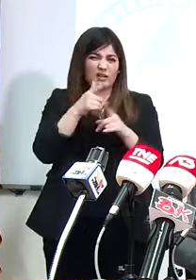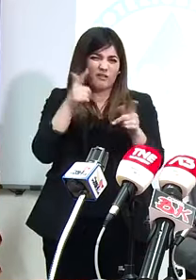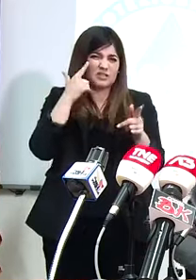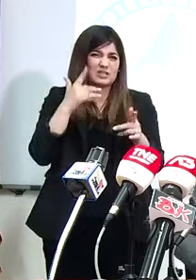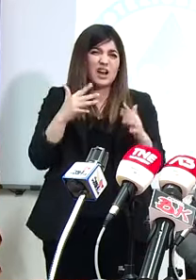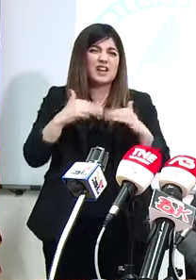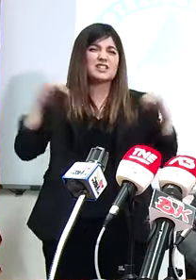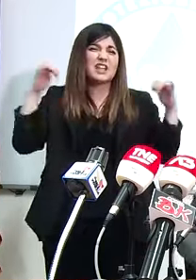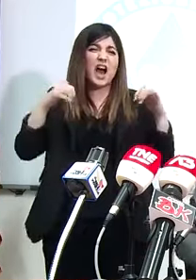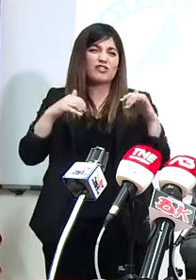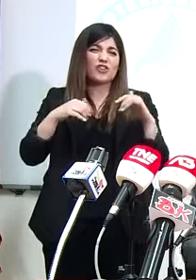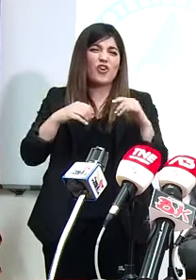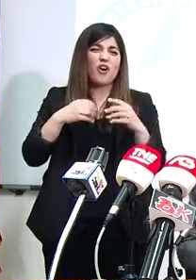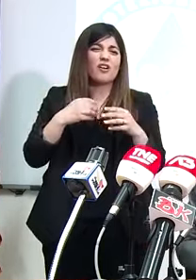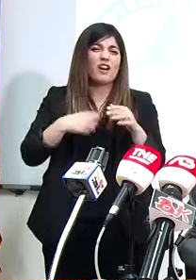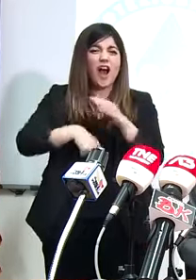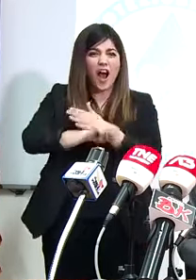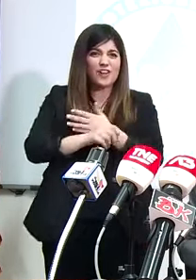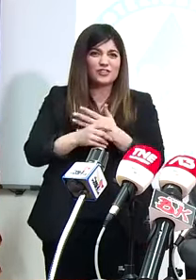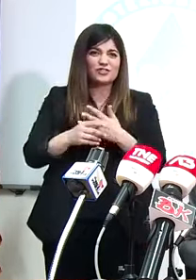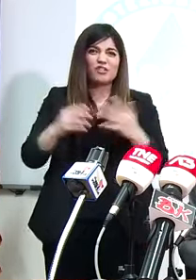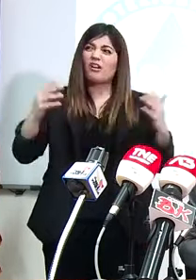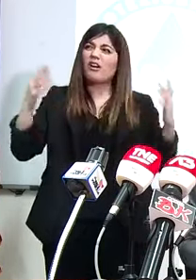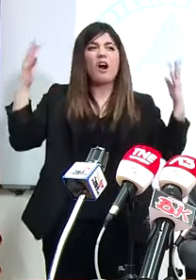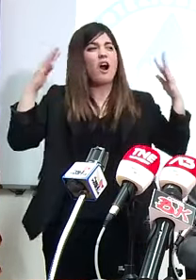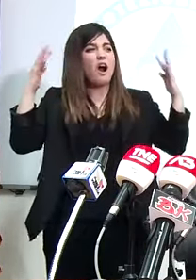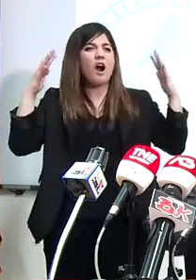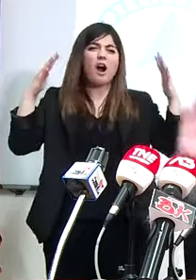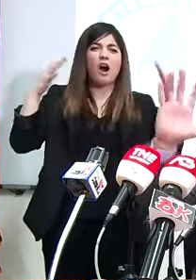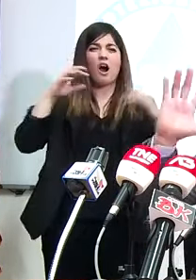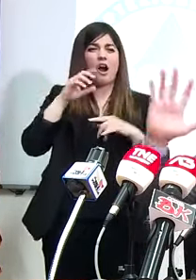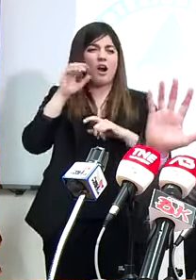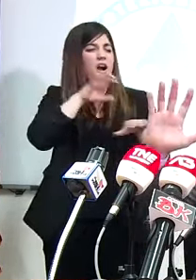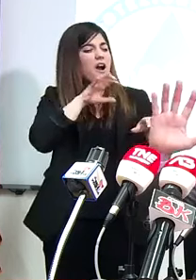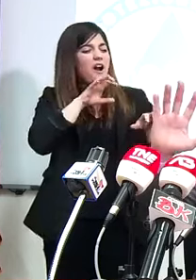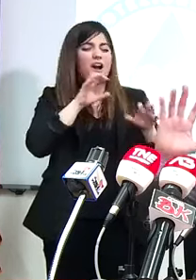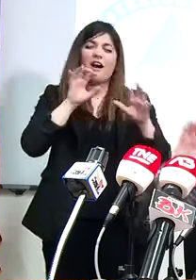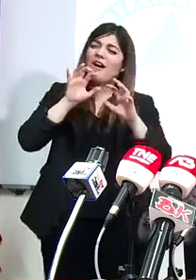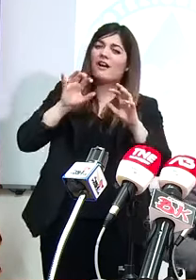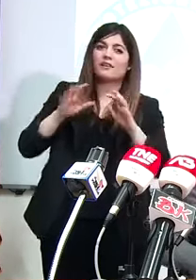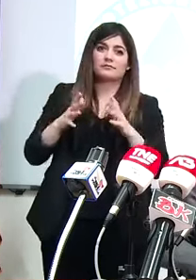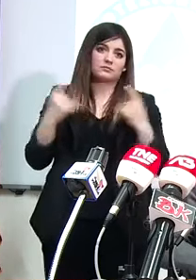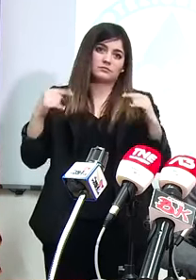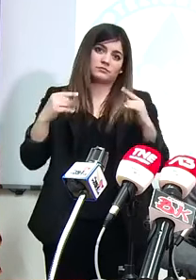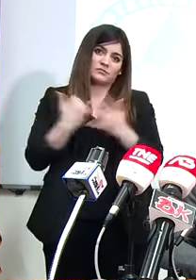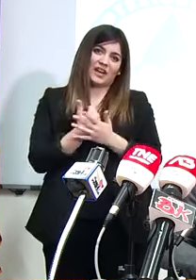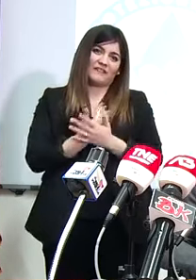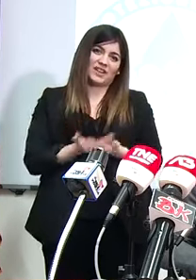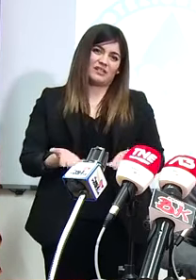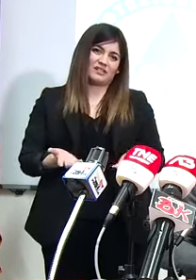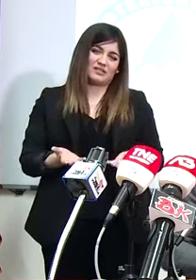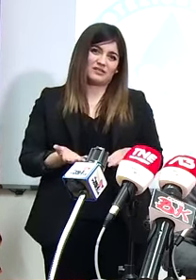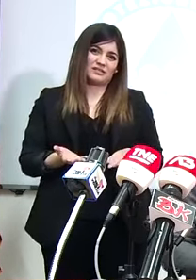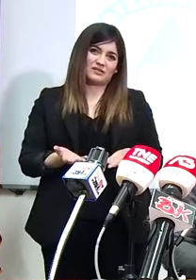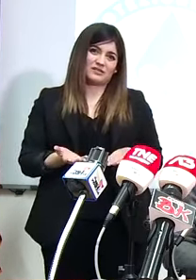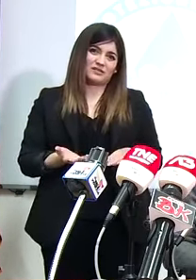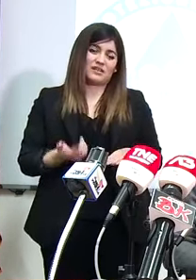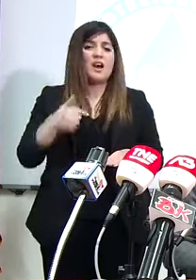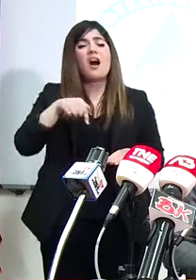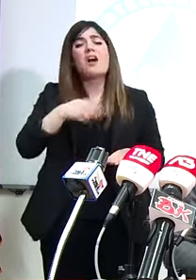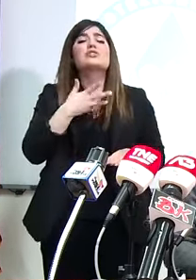siamo a bordo campo abbiamo la responsabilità e vi ho dato i due scenari se ti offrono qualcosa